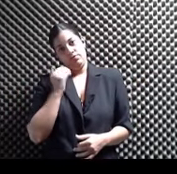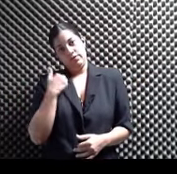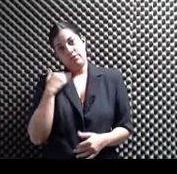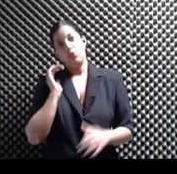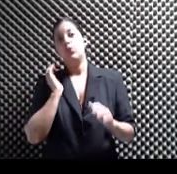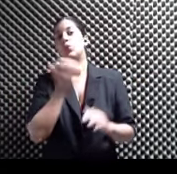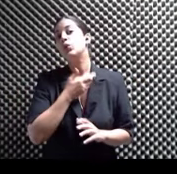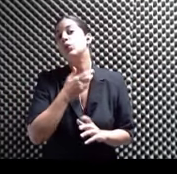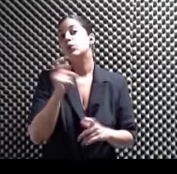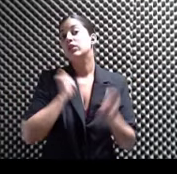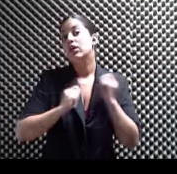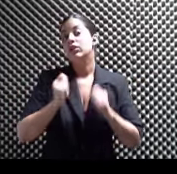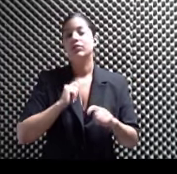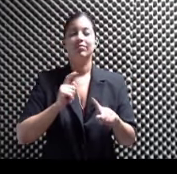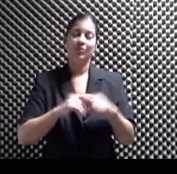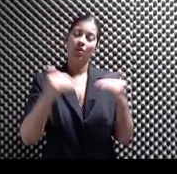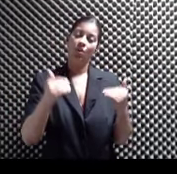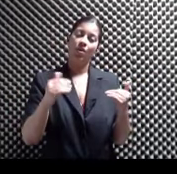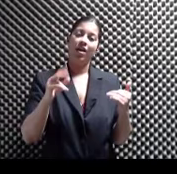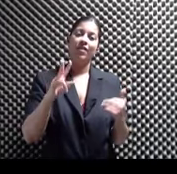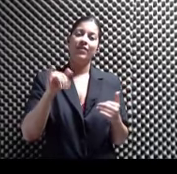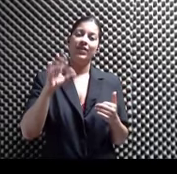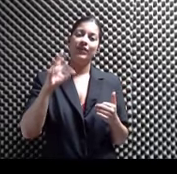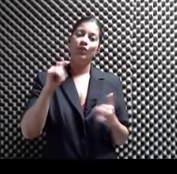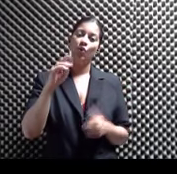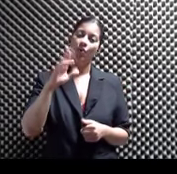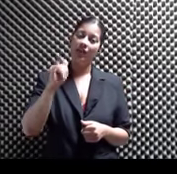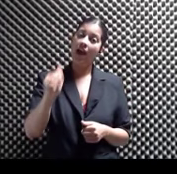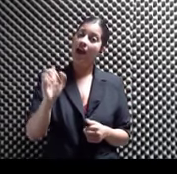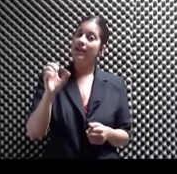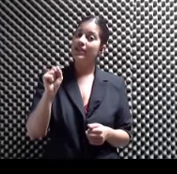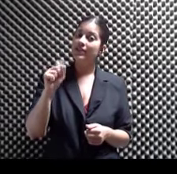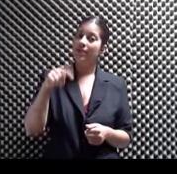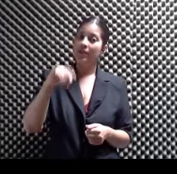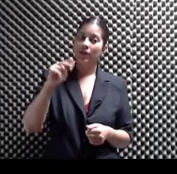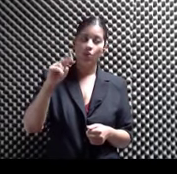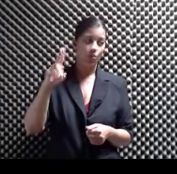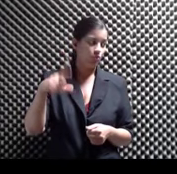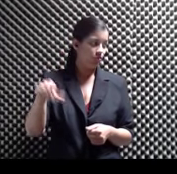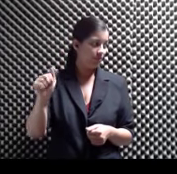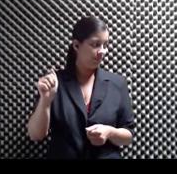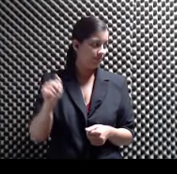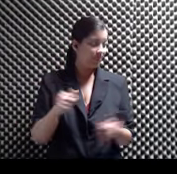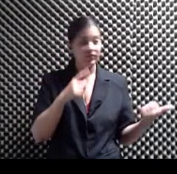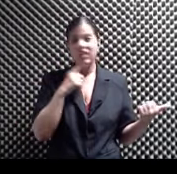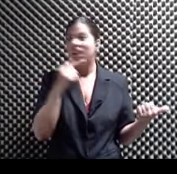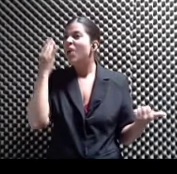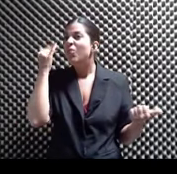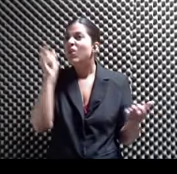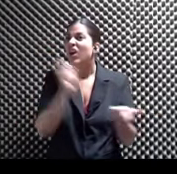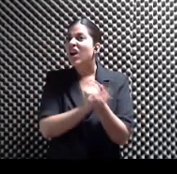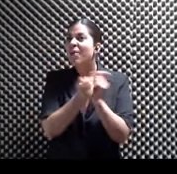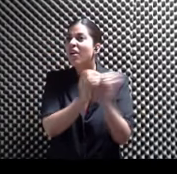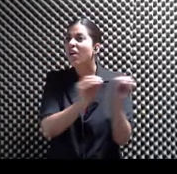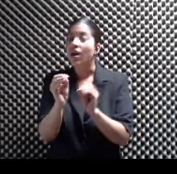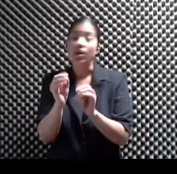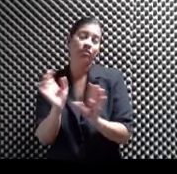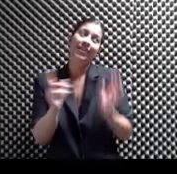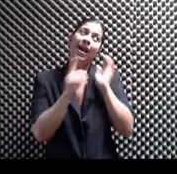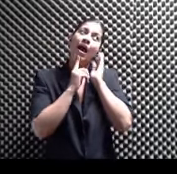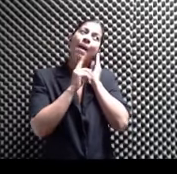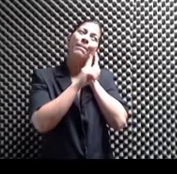en la calle del Parque en Santurce. ¿Por qué el cambio de espacio? Pues es una muy buena pregunta.